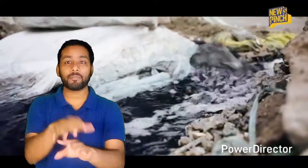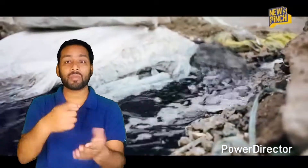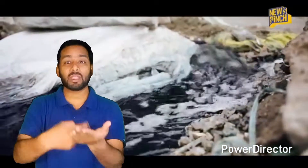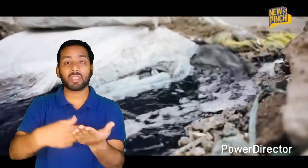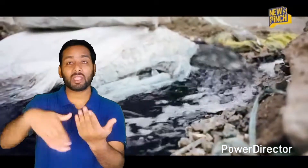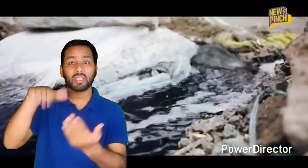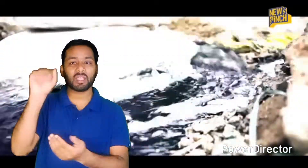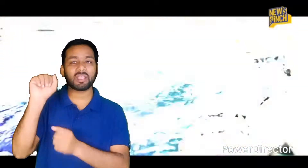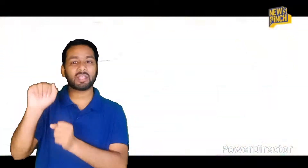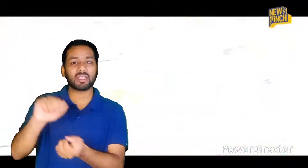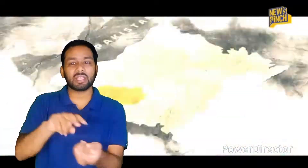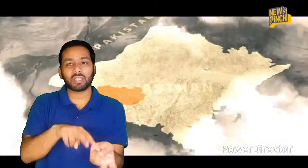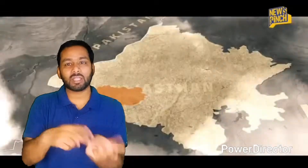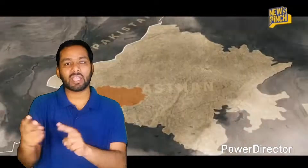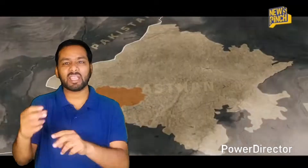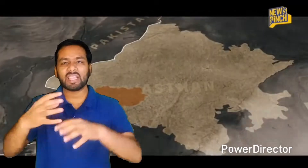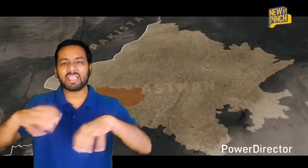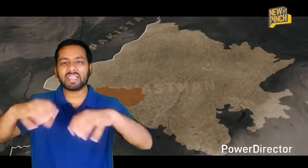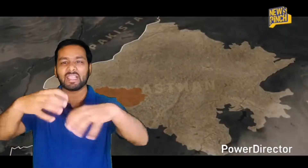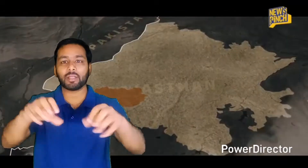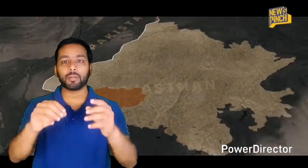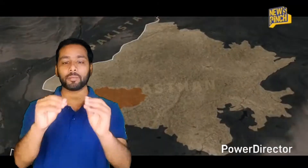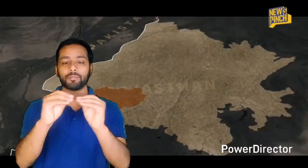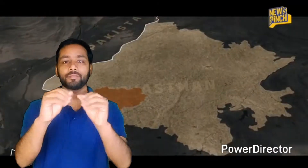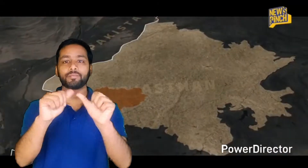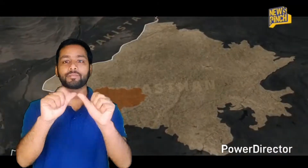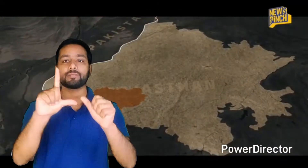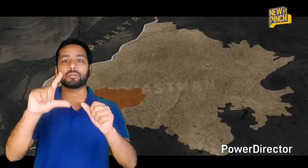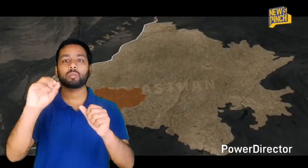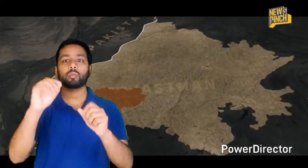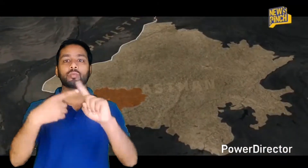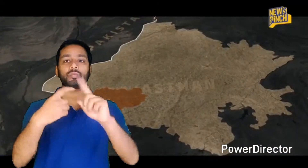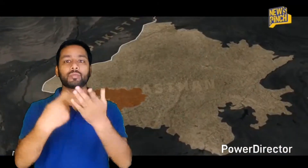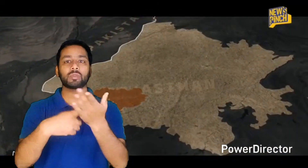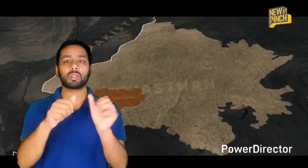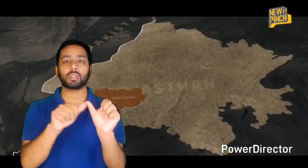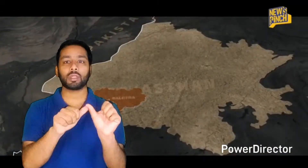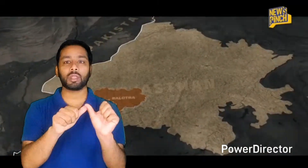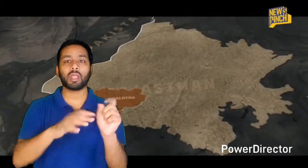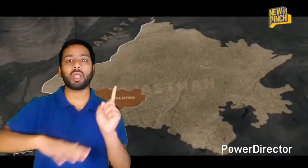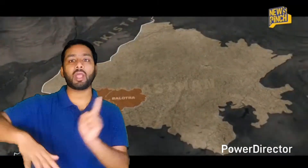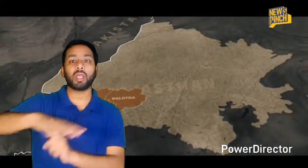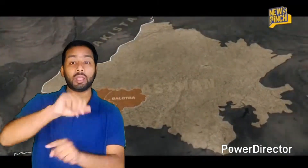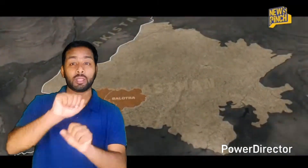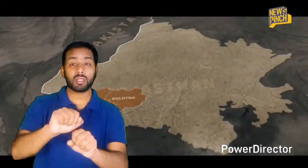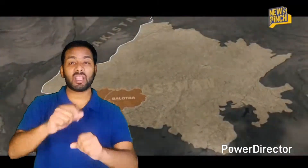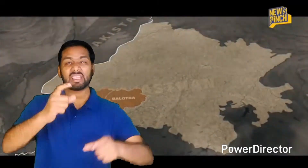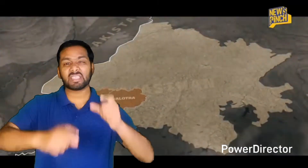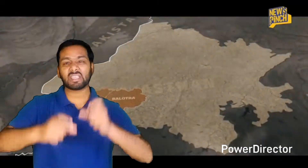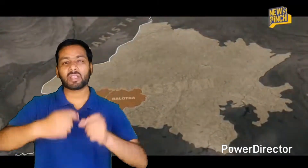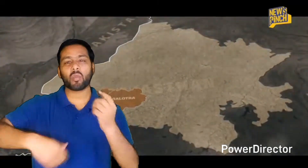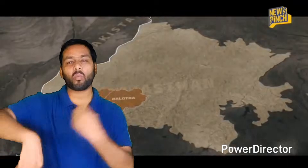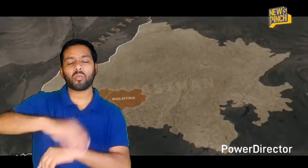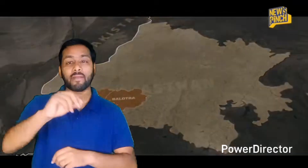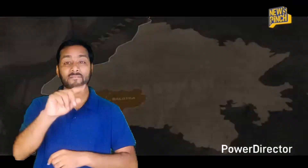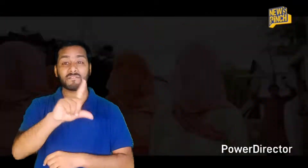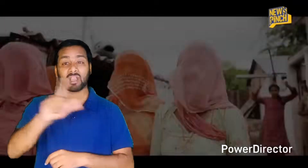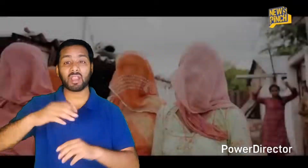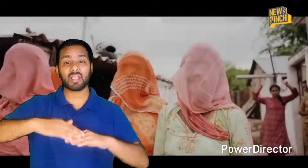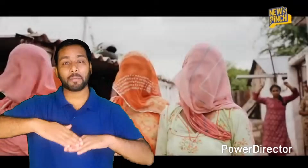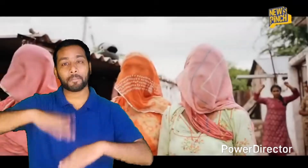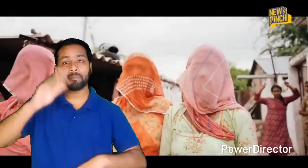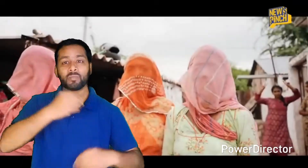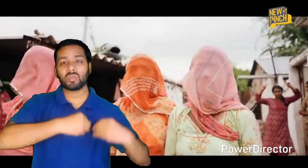वो राजस्थान के बाड़मेर ज़िले से कटकर नए ज़िले बने बालोतरा के इन इलाकों में फैल चुका है, जो हज़ारों